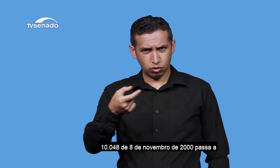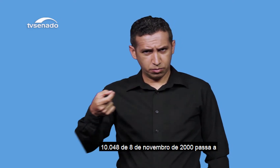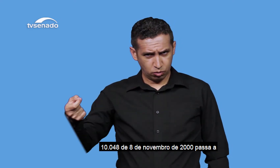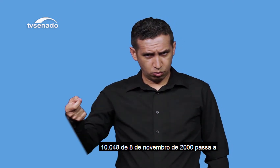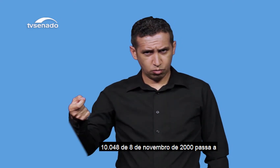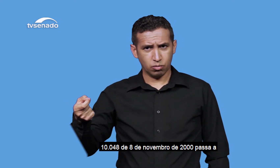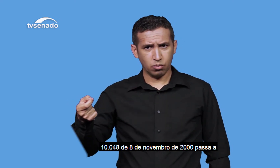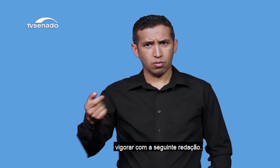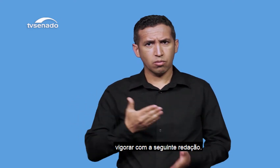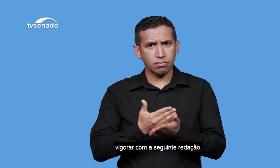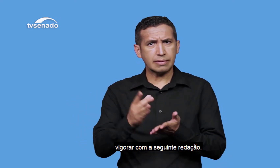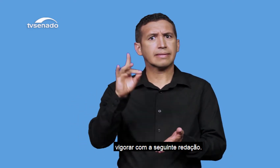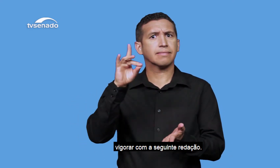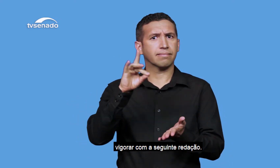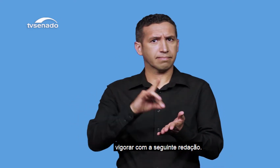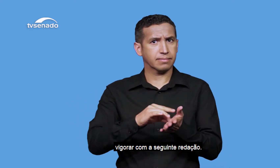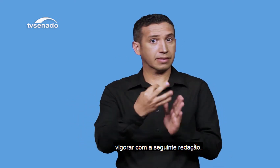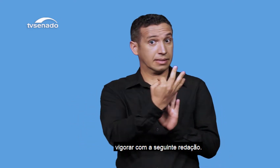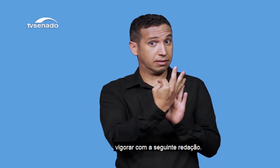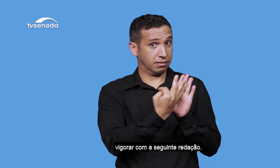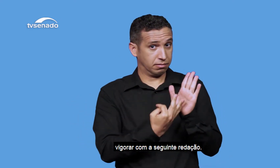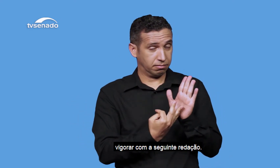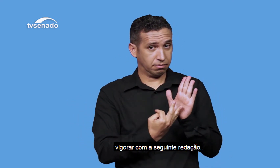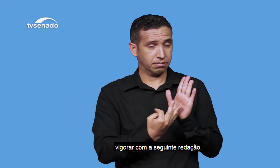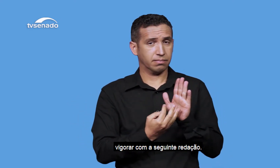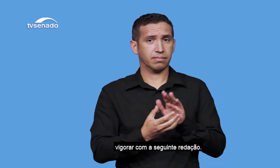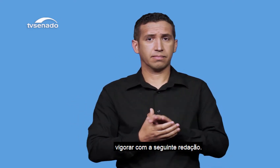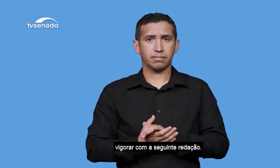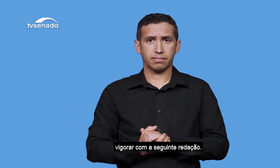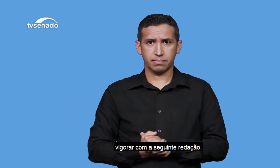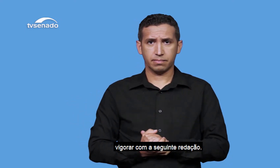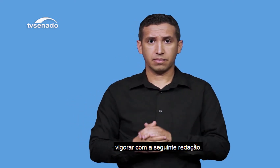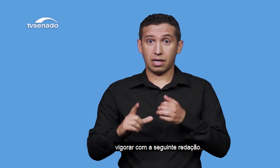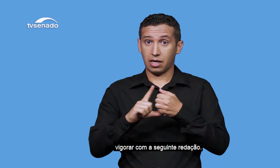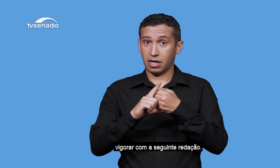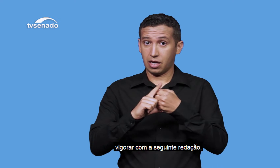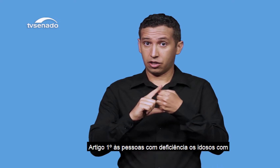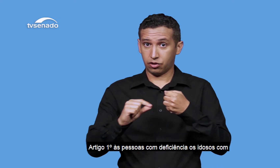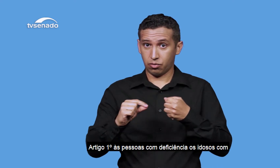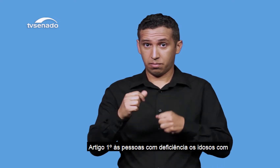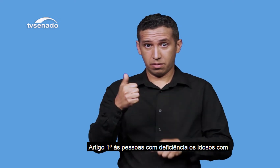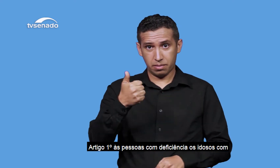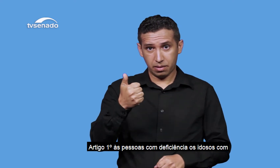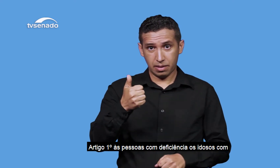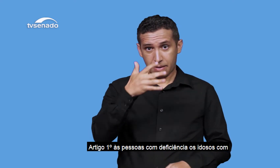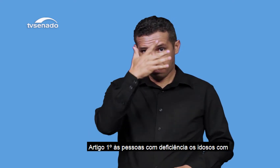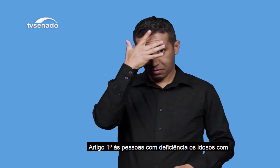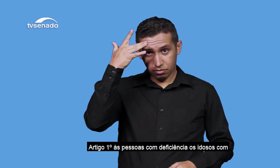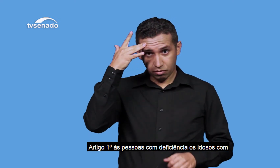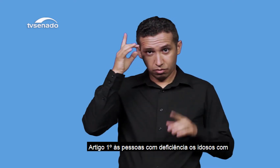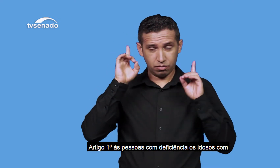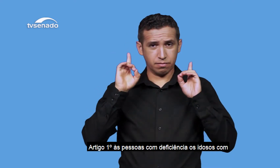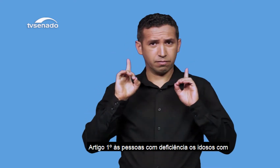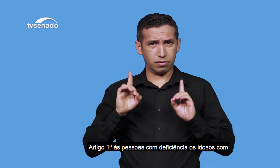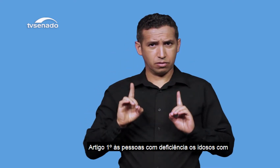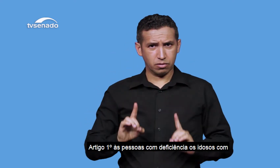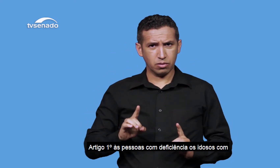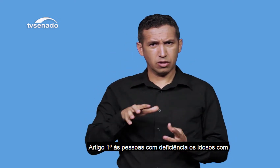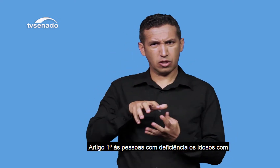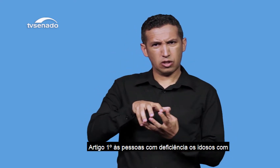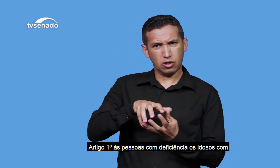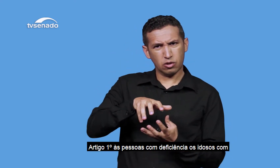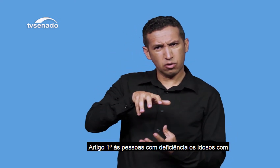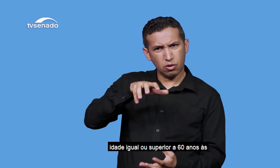2000 passa a vigorar com a seguinte redação artigo 1º às pessoas com deficiência